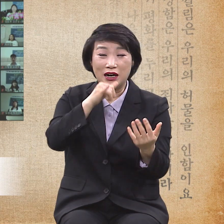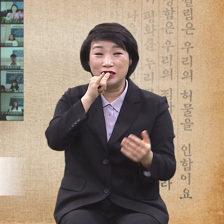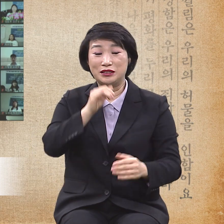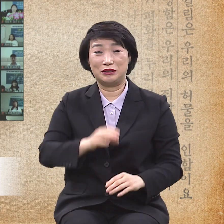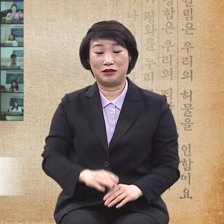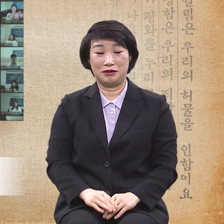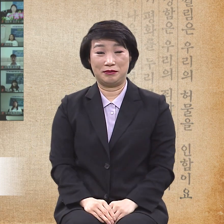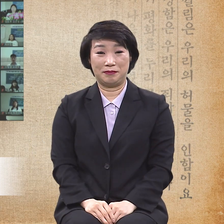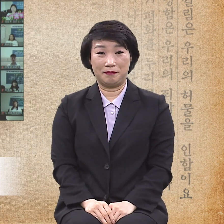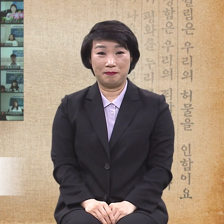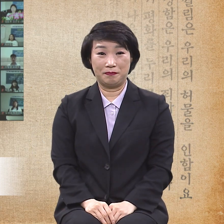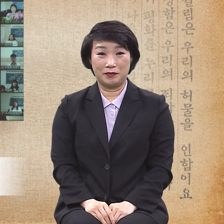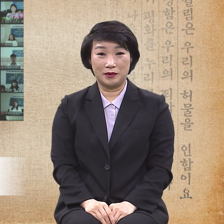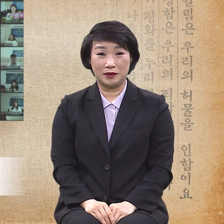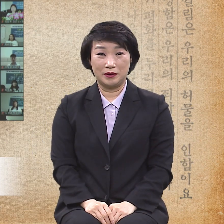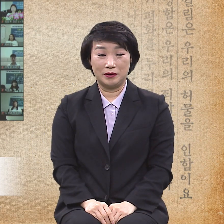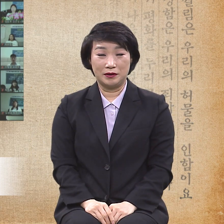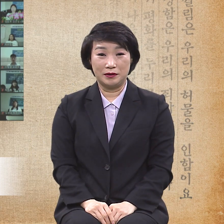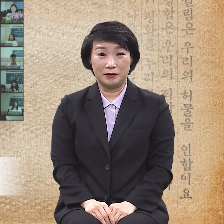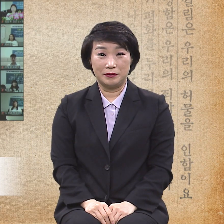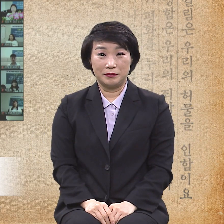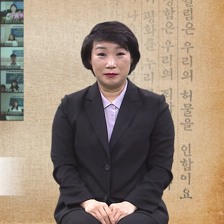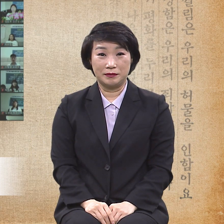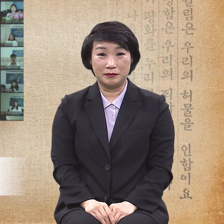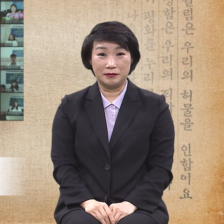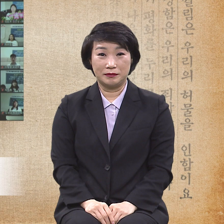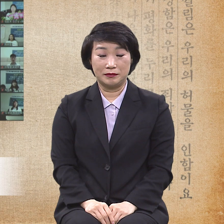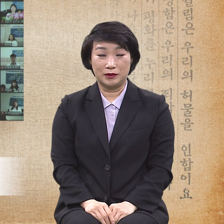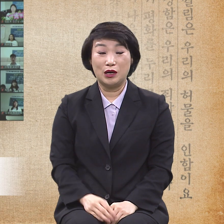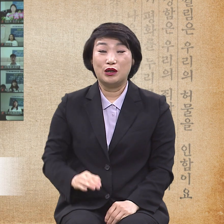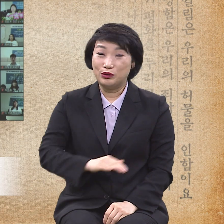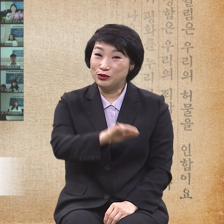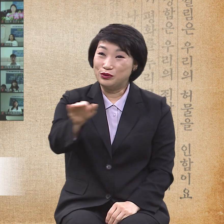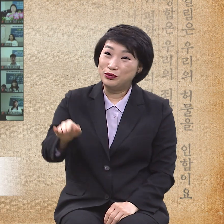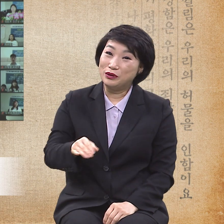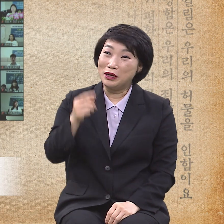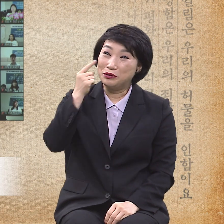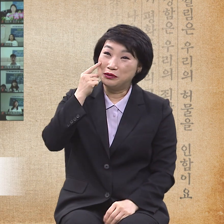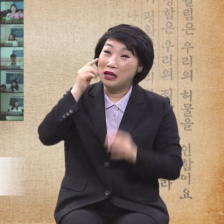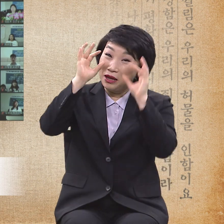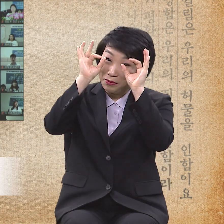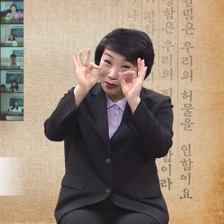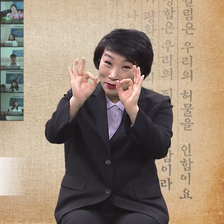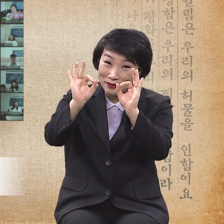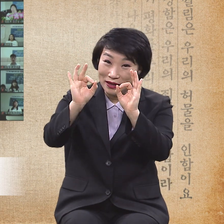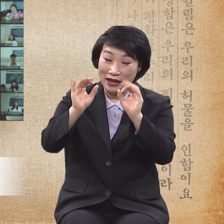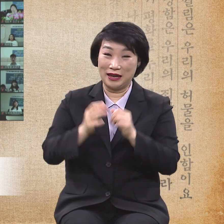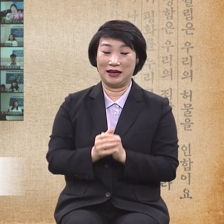애타게 말씀하시던 그분이 우리